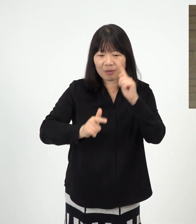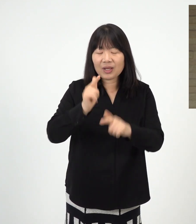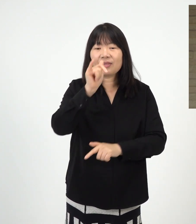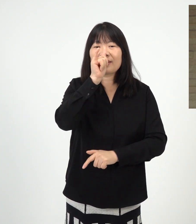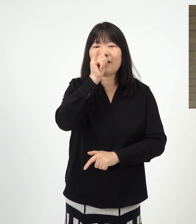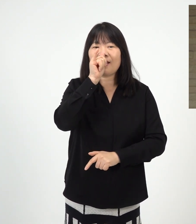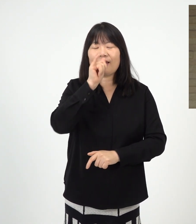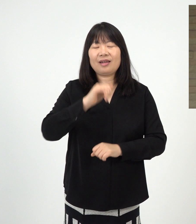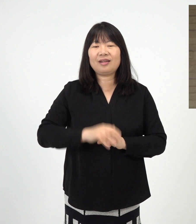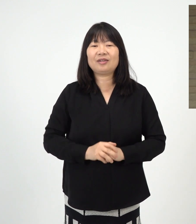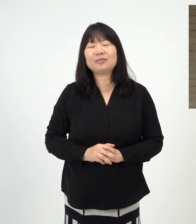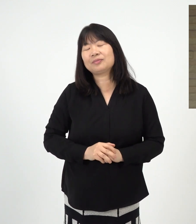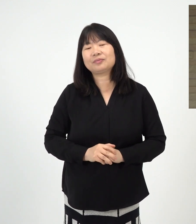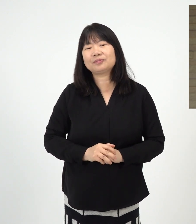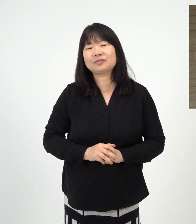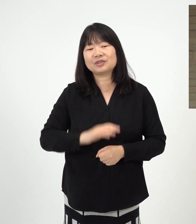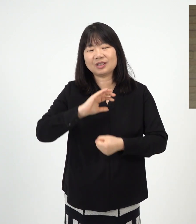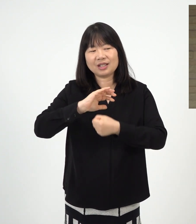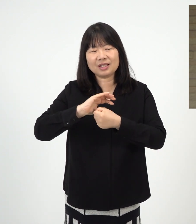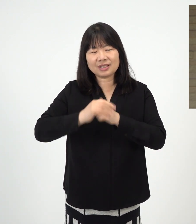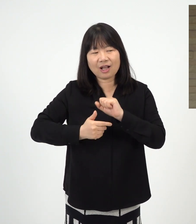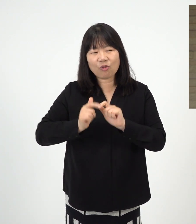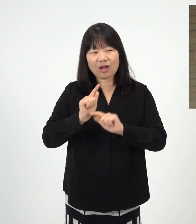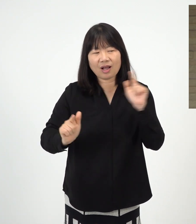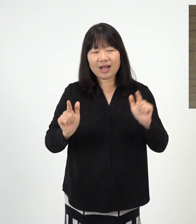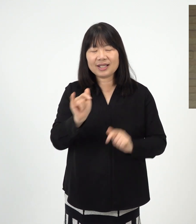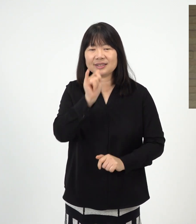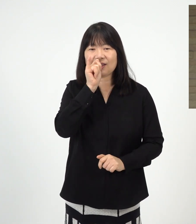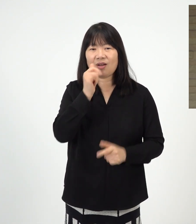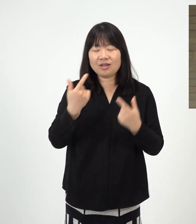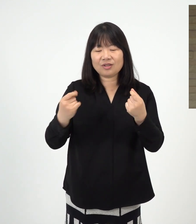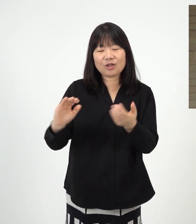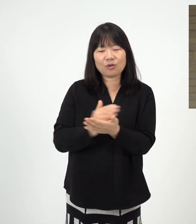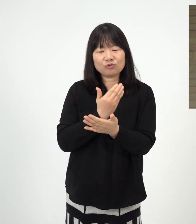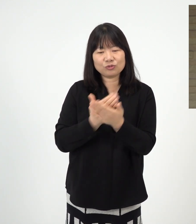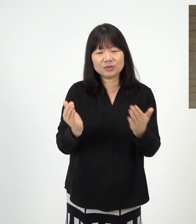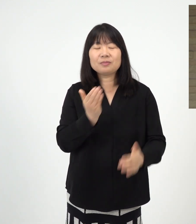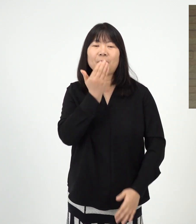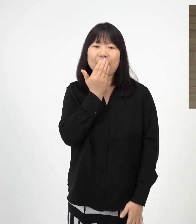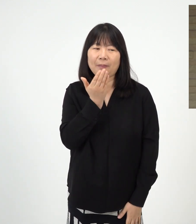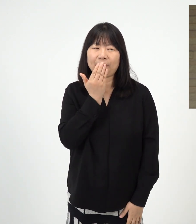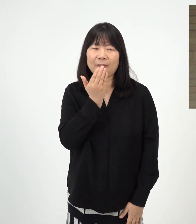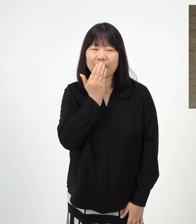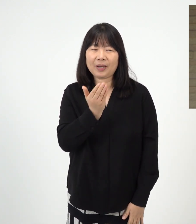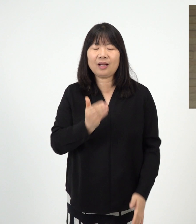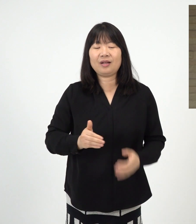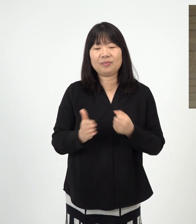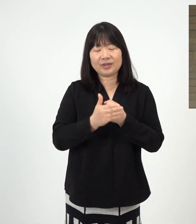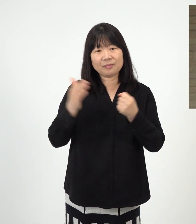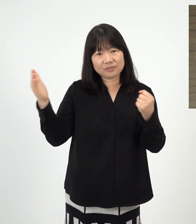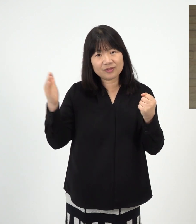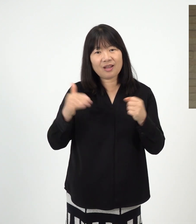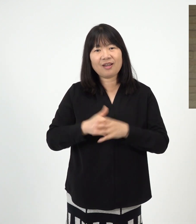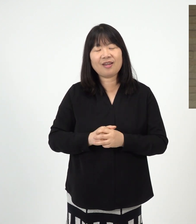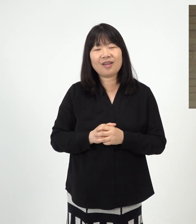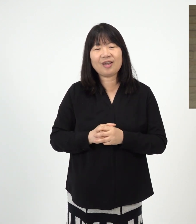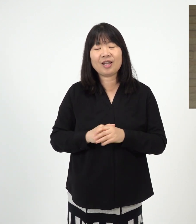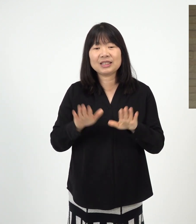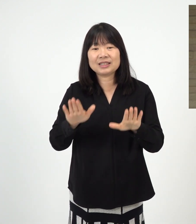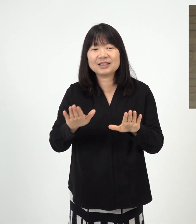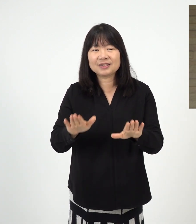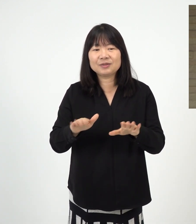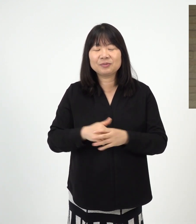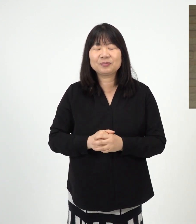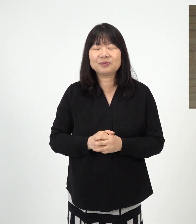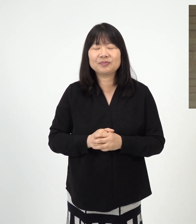사과가 맺히는 거예요. 그렇게 구분한다 그 얘기예요. 그러니까 여기서